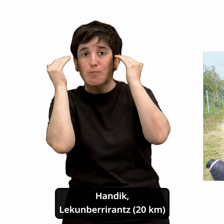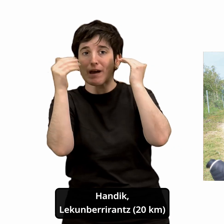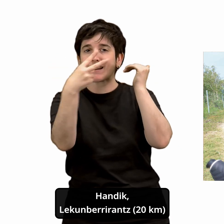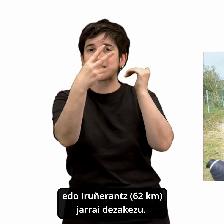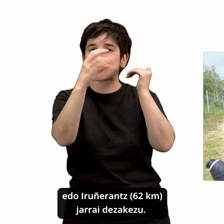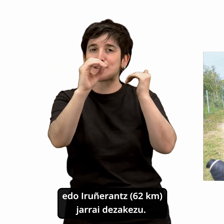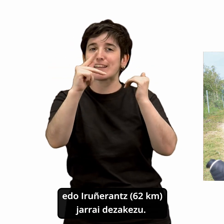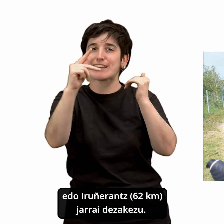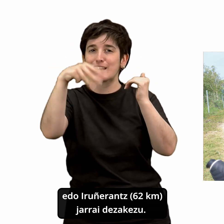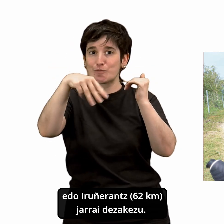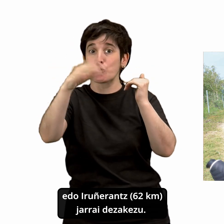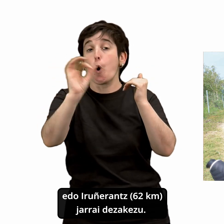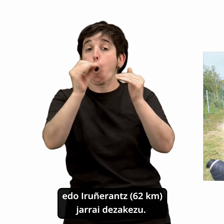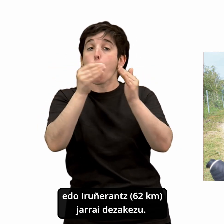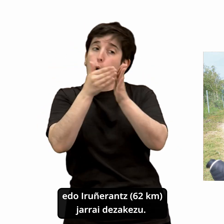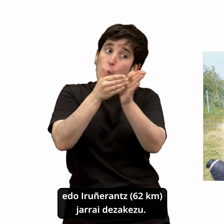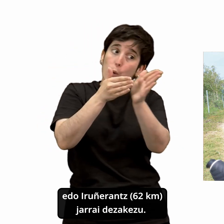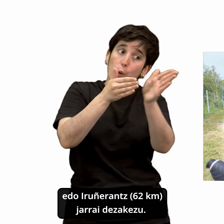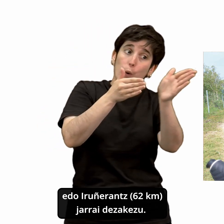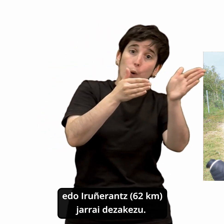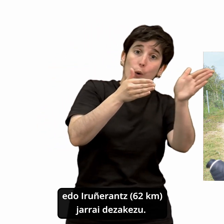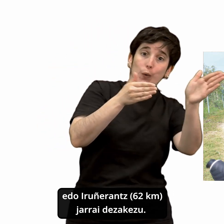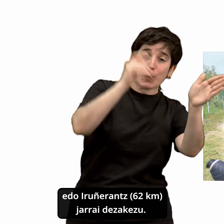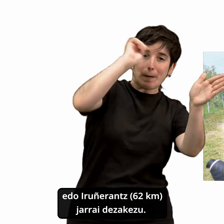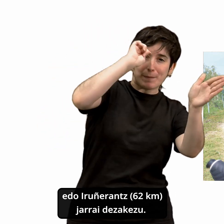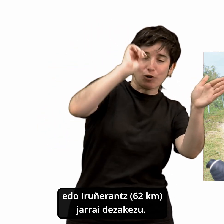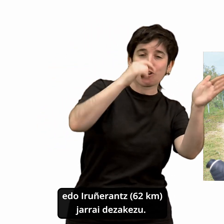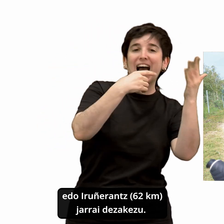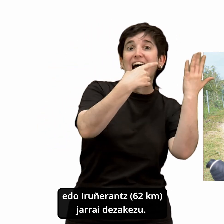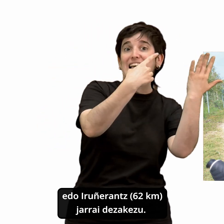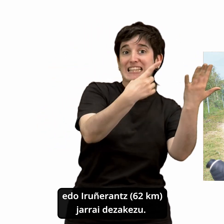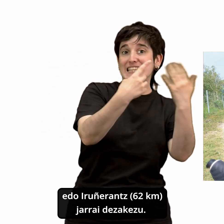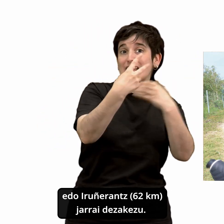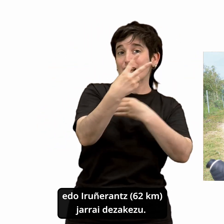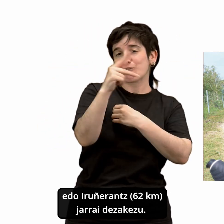kilometro edo Iruñerantz 62 kilometro jarrai dezakezu.